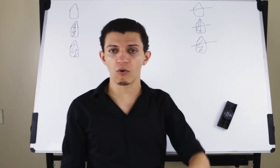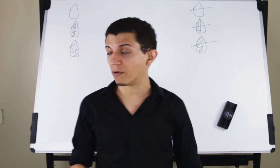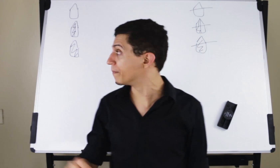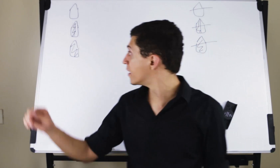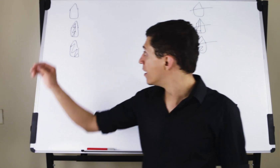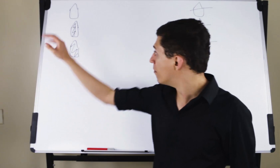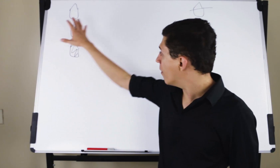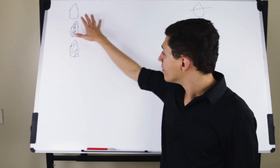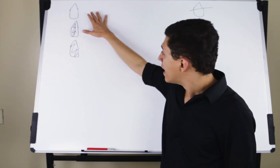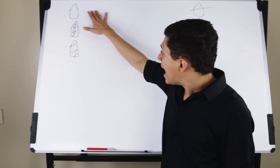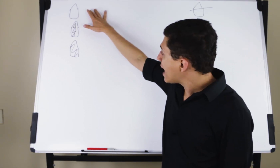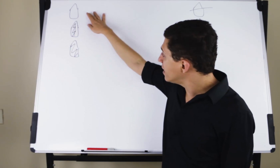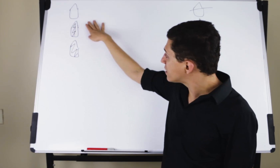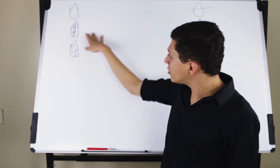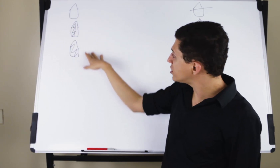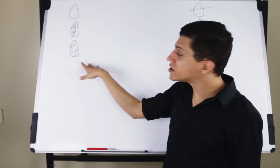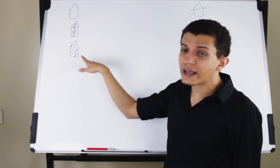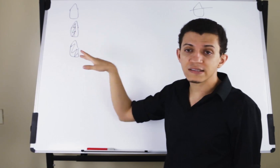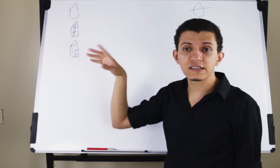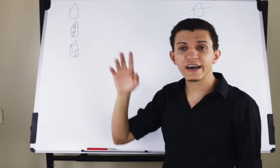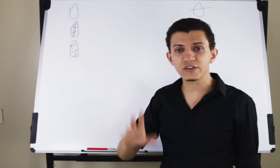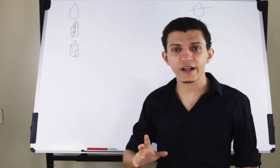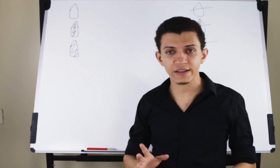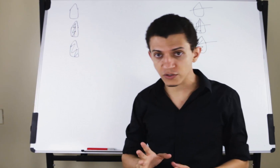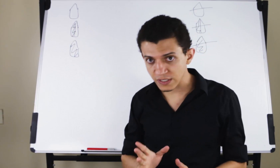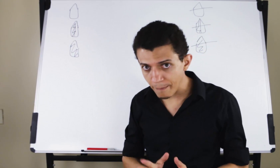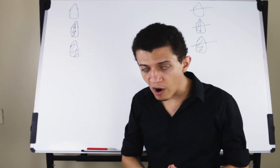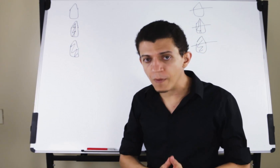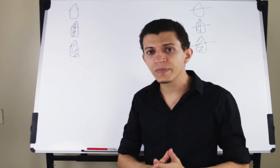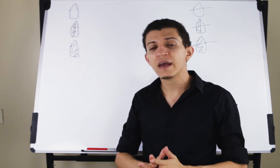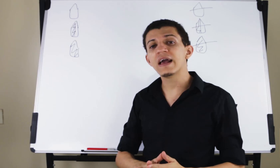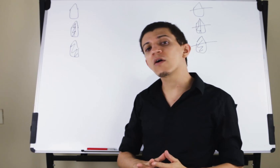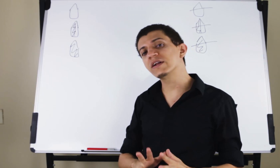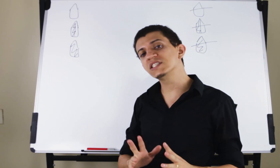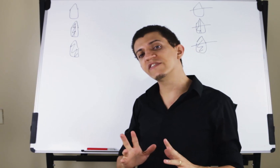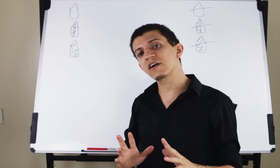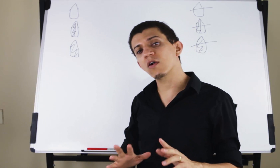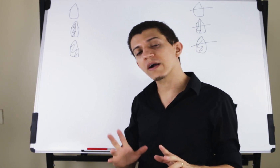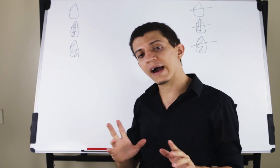pouco. Bom, aqui então a gente tem essas 6 orientações da palma, e agora a gente vai colocar em